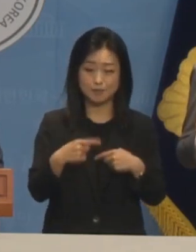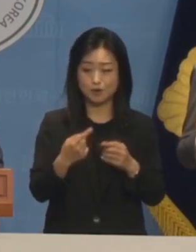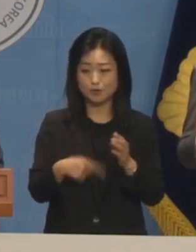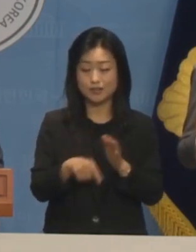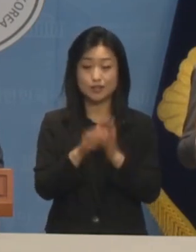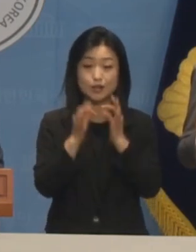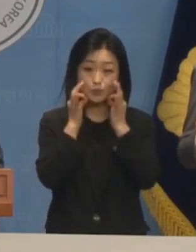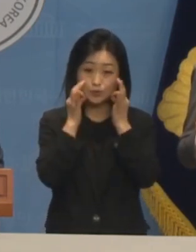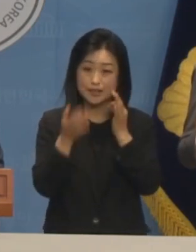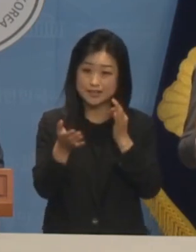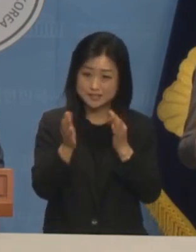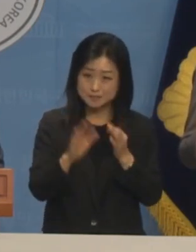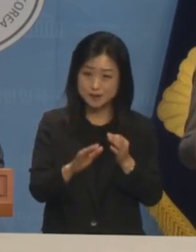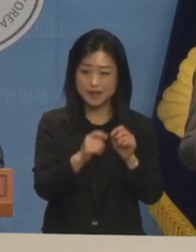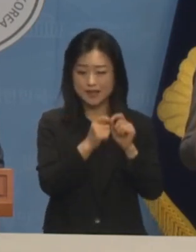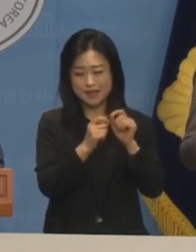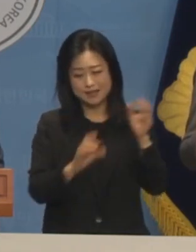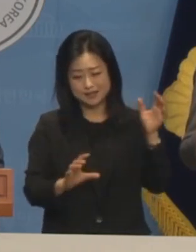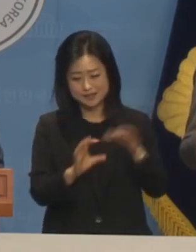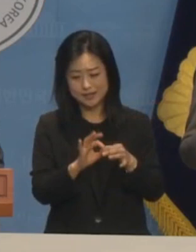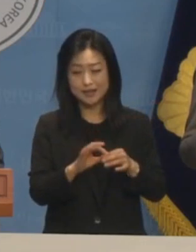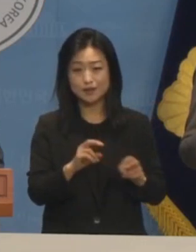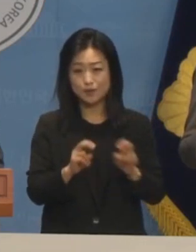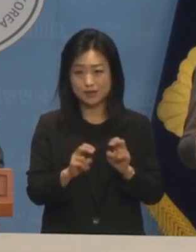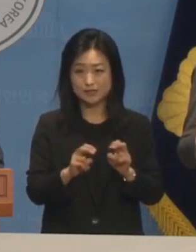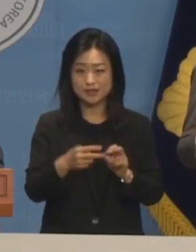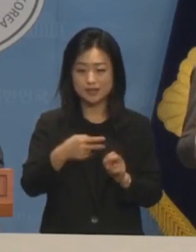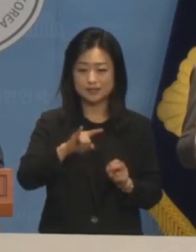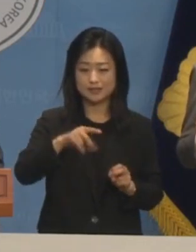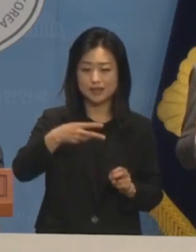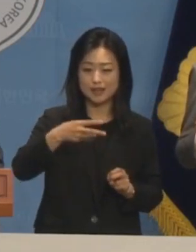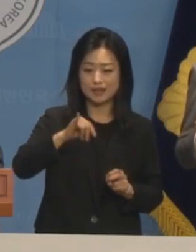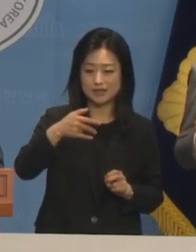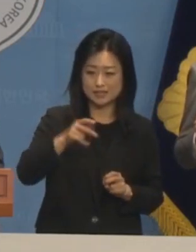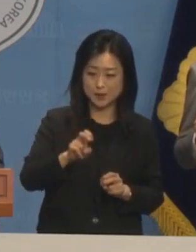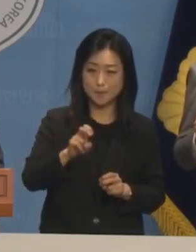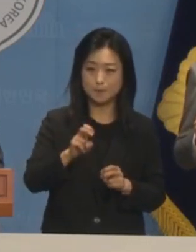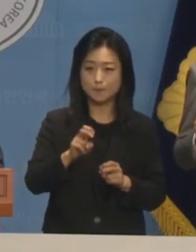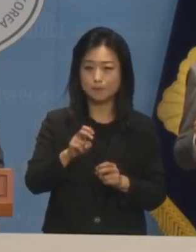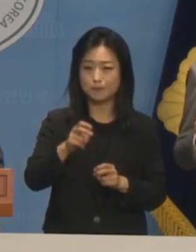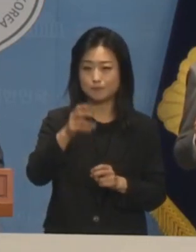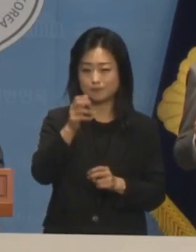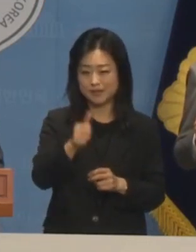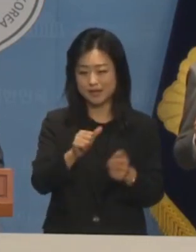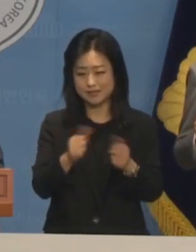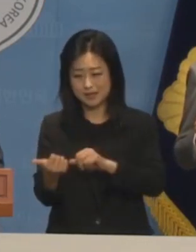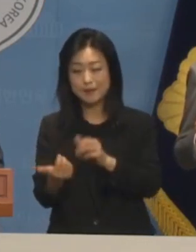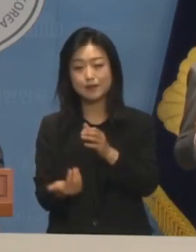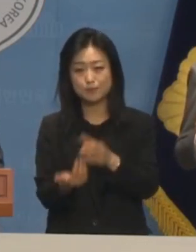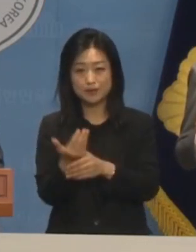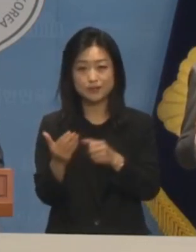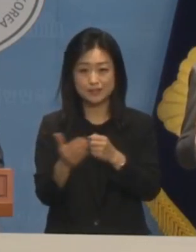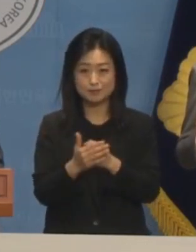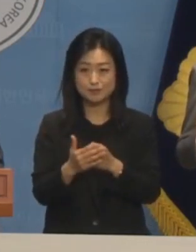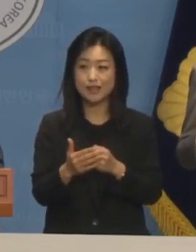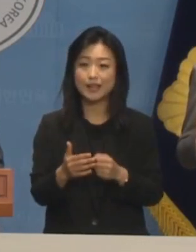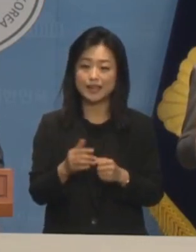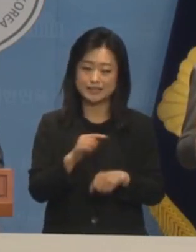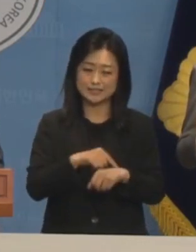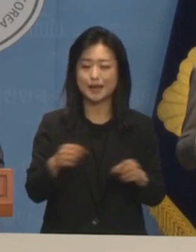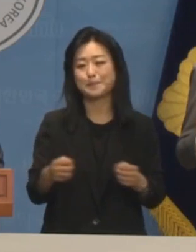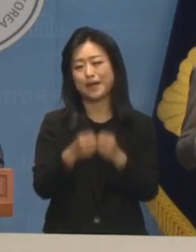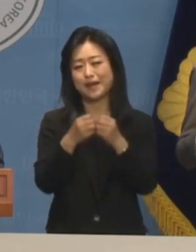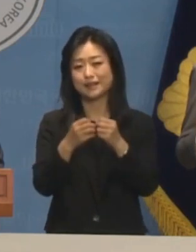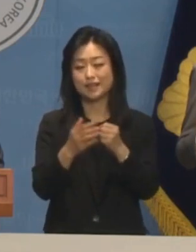했지만 대리점주 사망과 관련해서 기자회견과 겹쳐서 참석하지 못하였습니다. 택배 노동자들과 입점